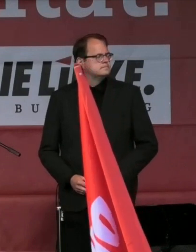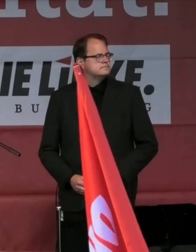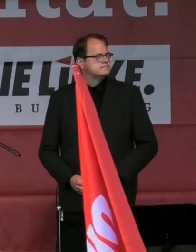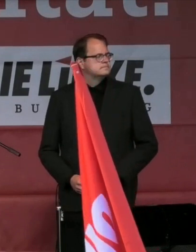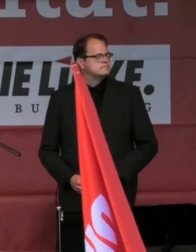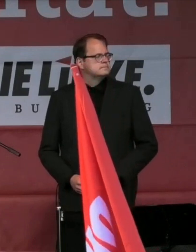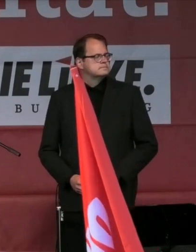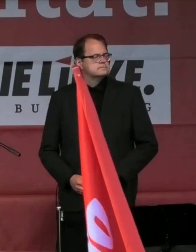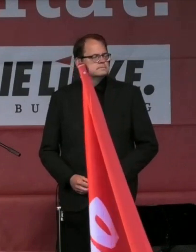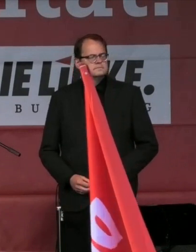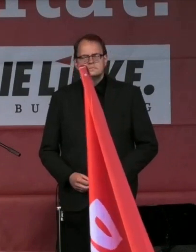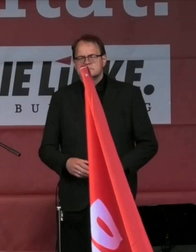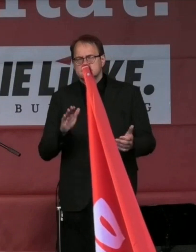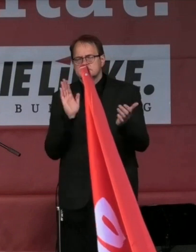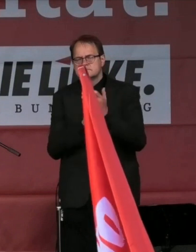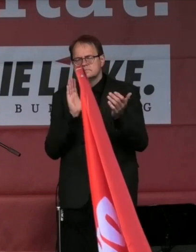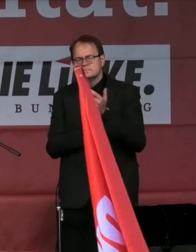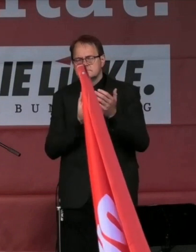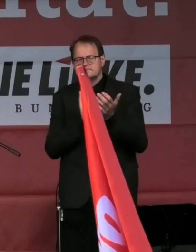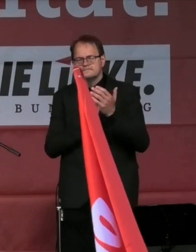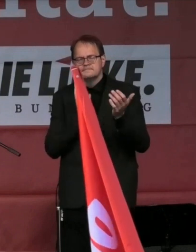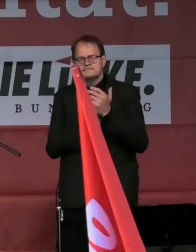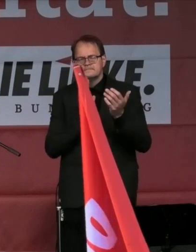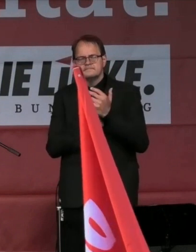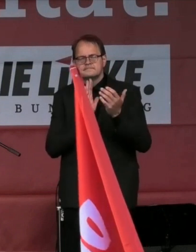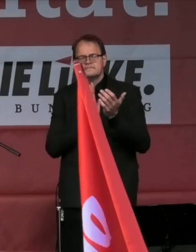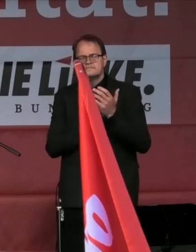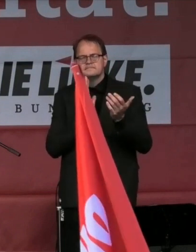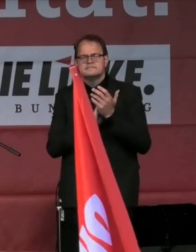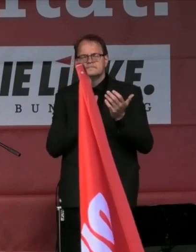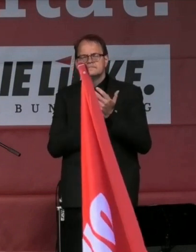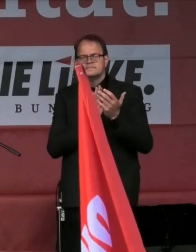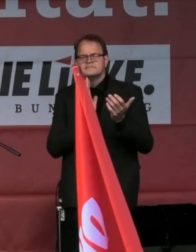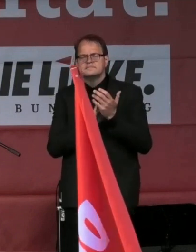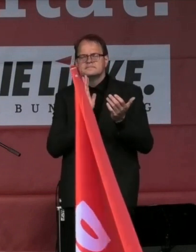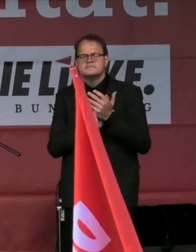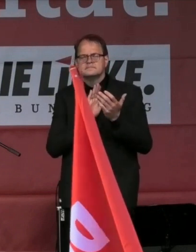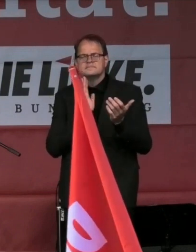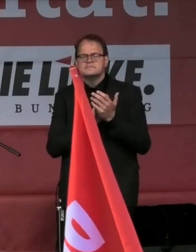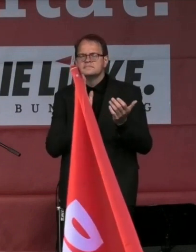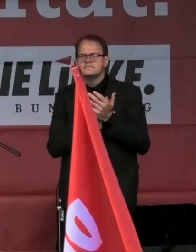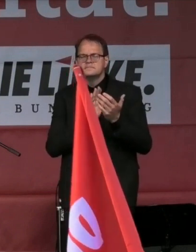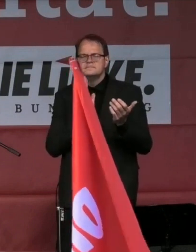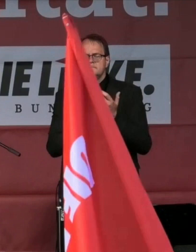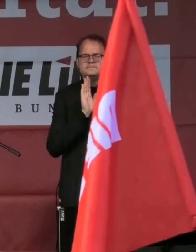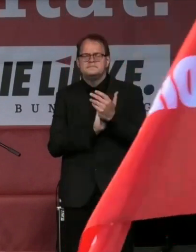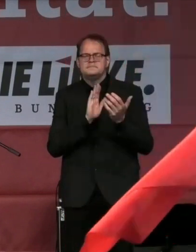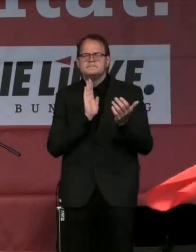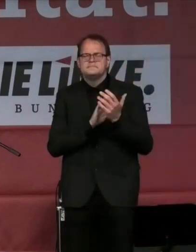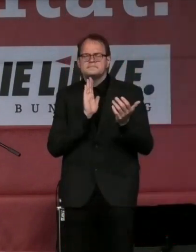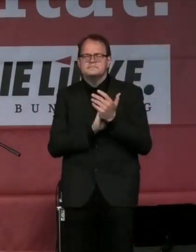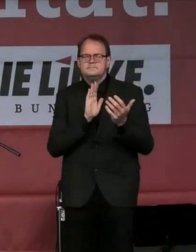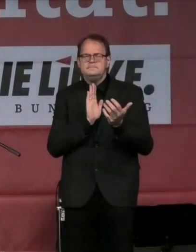natürlich ist das keine gefahr für unsere sicherheit die rüstungsspirale ist eine gefahr für unsere sicherheit und deswegen